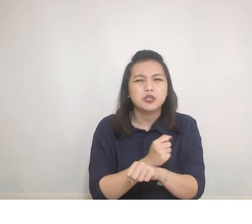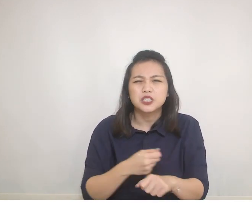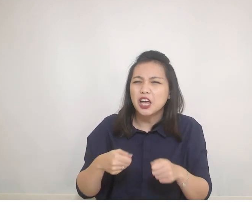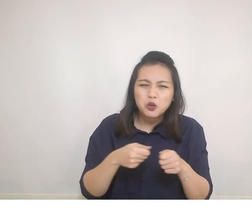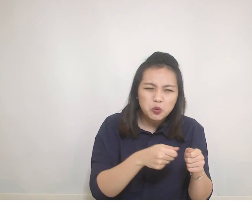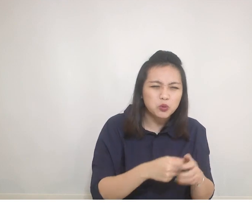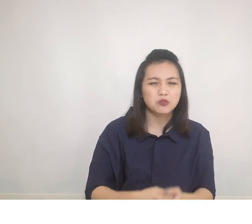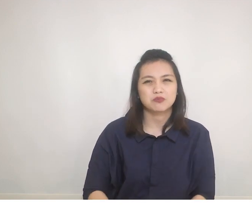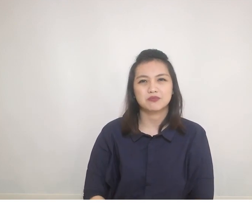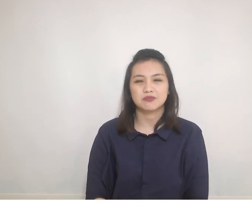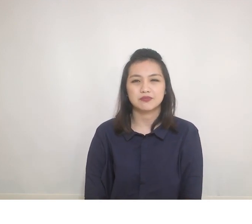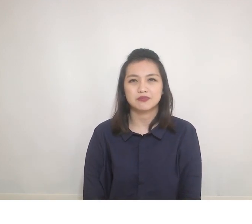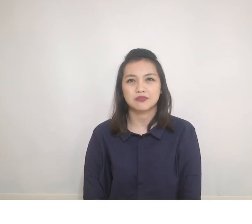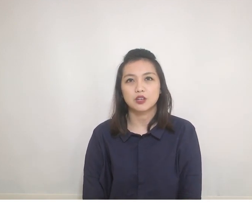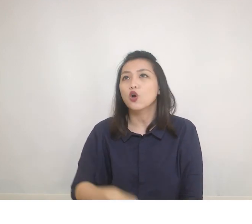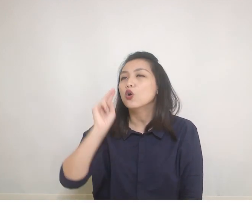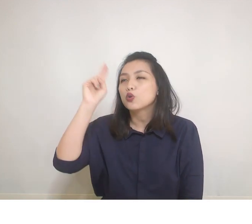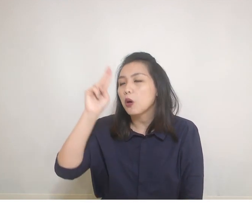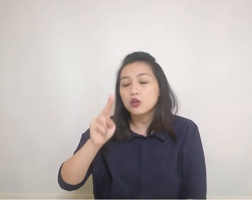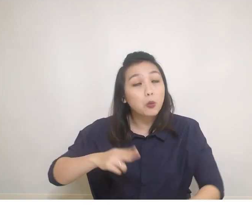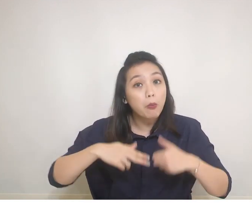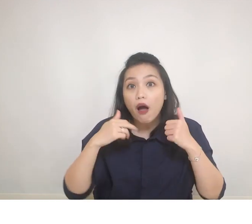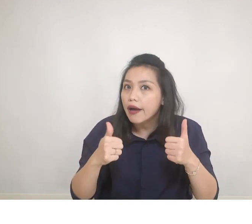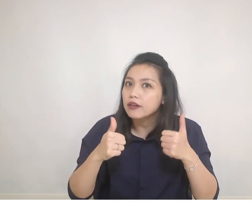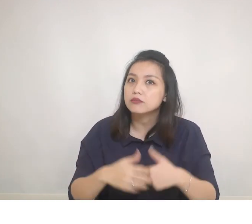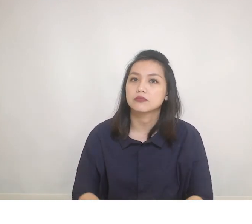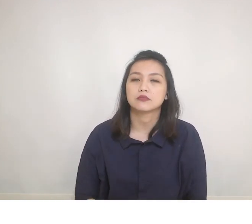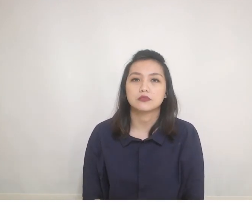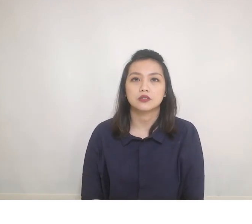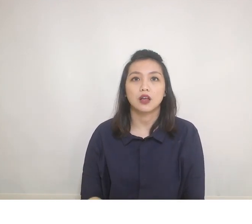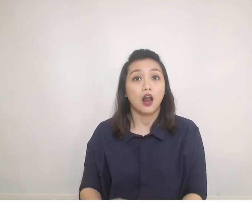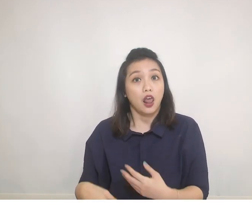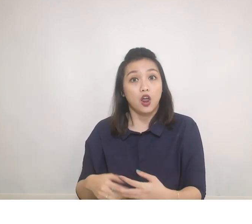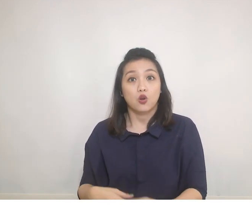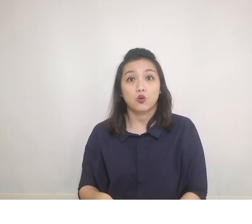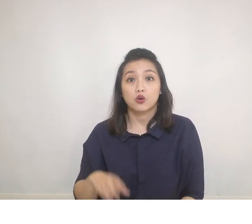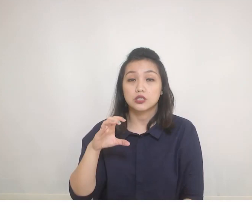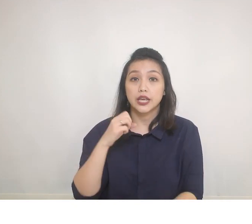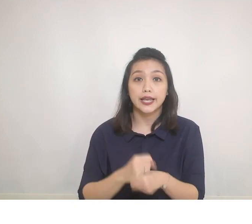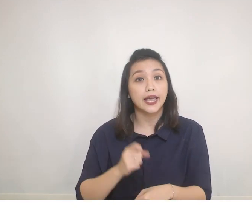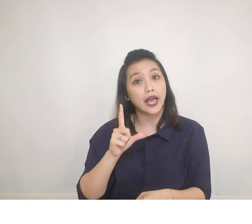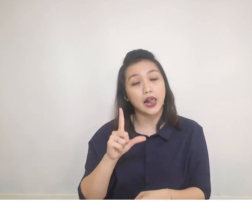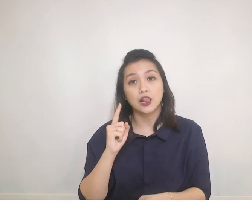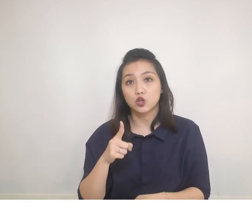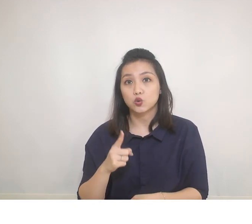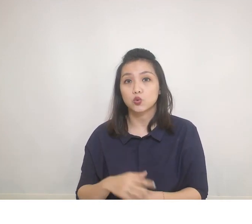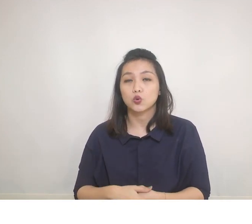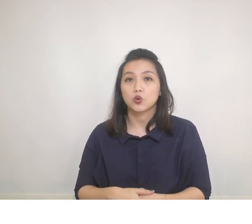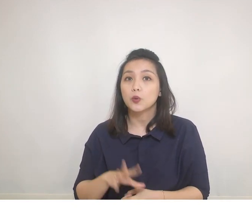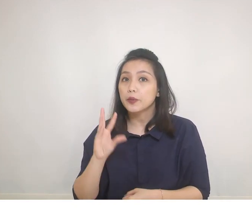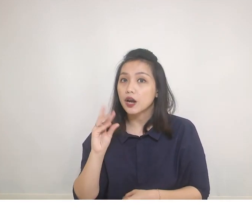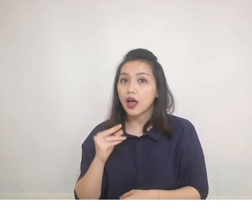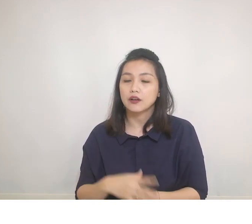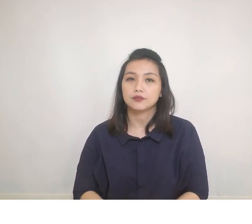dikumpulin sama-sama yang lain, cegel yang lain atau coach atau teman-teman CG diserbu sama-sama untuk supaya sungkan istri saya ini menolak. Nah, sampai suatu